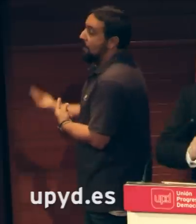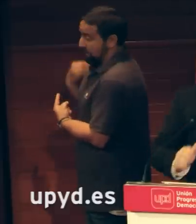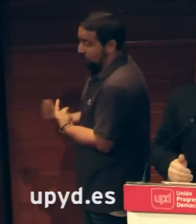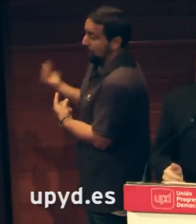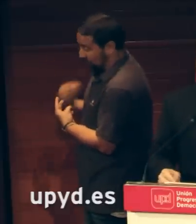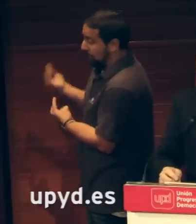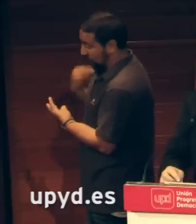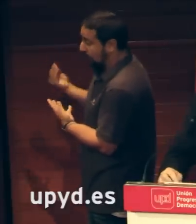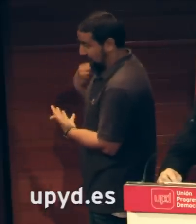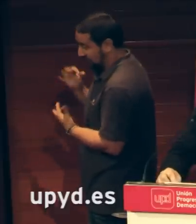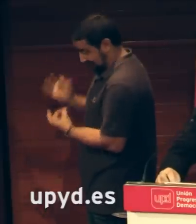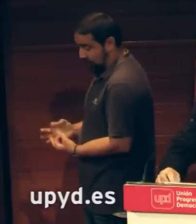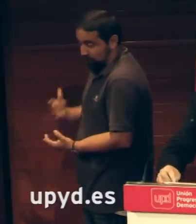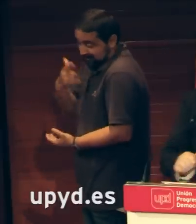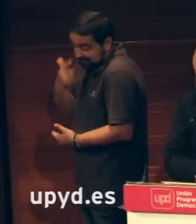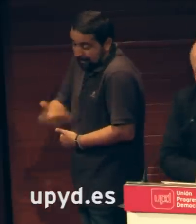igual lo afiliamos.